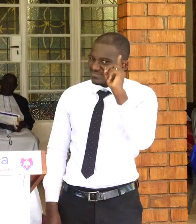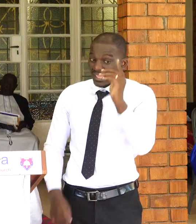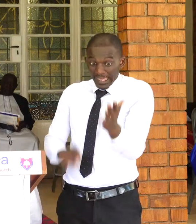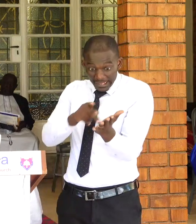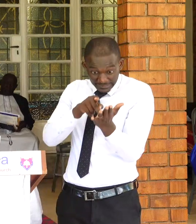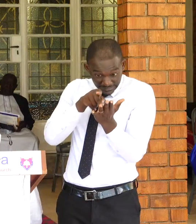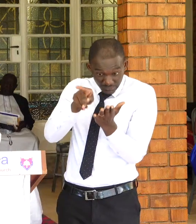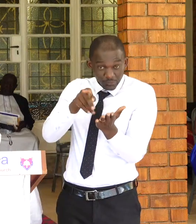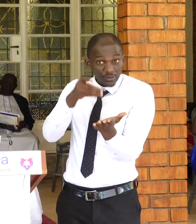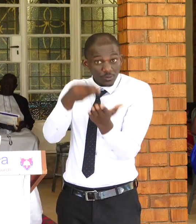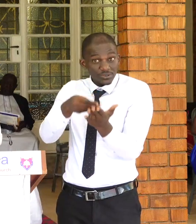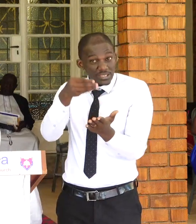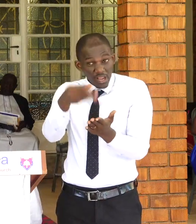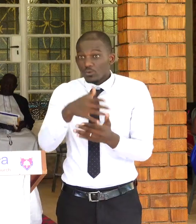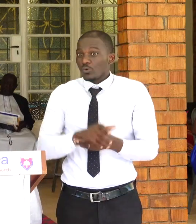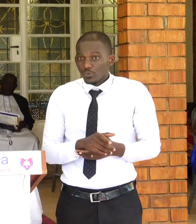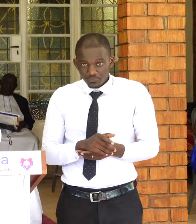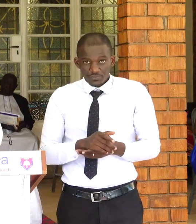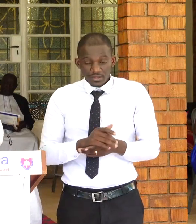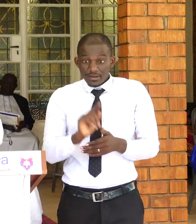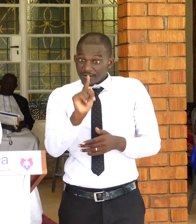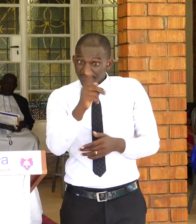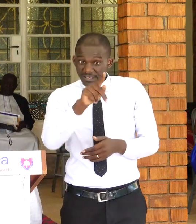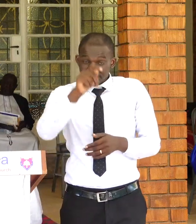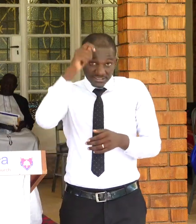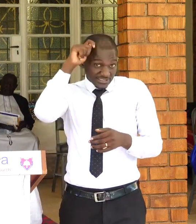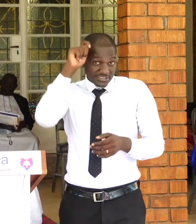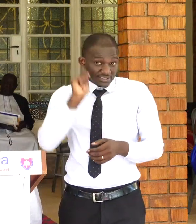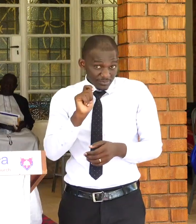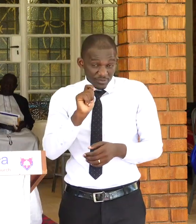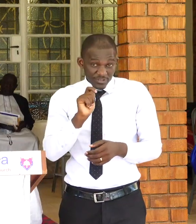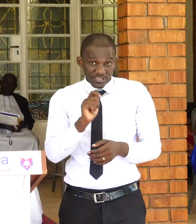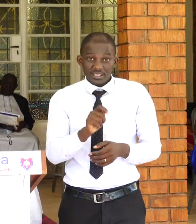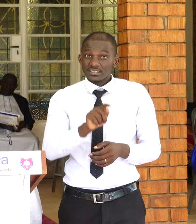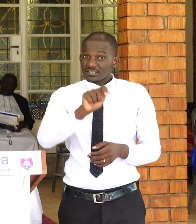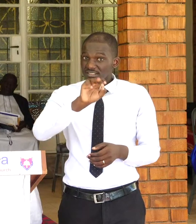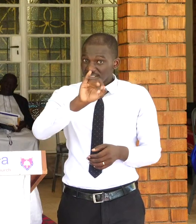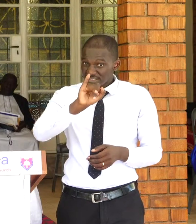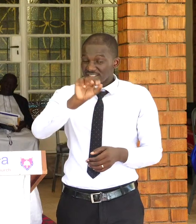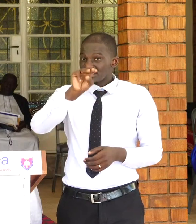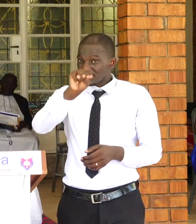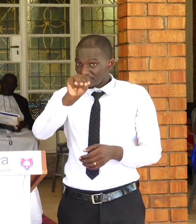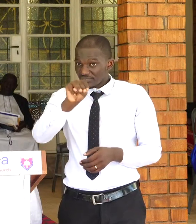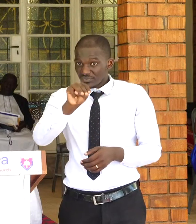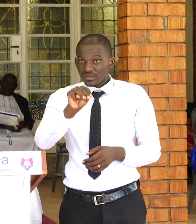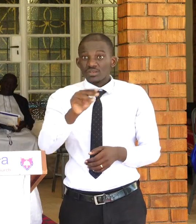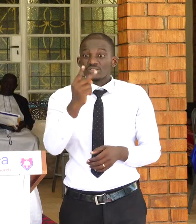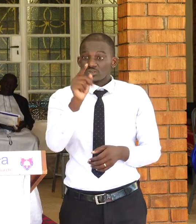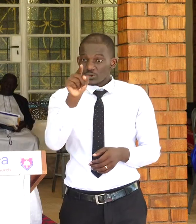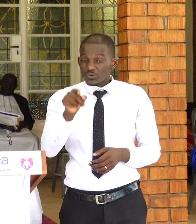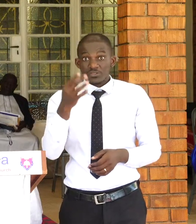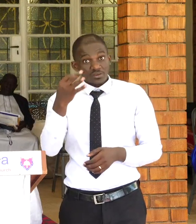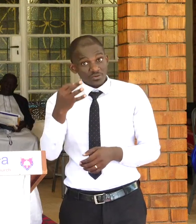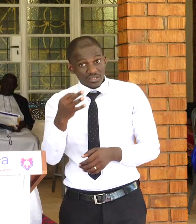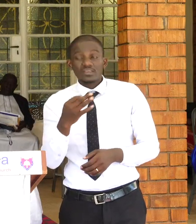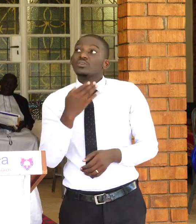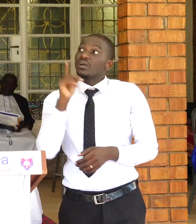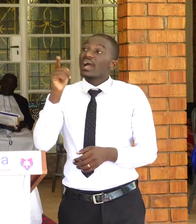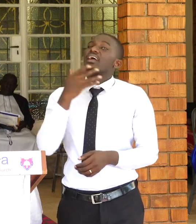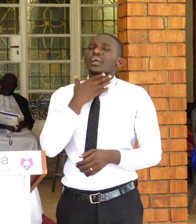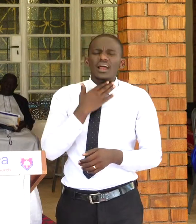omutango, Timoseewo ekisooka essuula ya kubiri kutandika n'olunyo lwokusatu, tinjagala bamanye, ayagala bantu bamanye